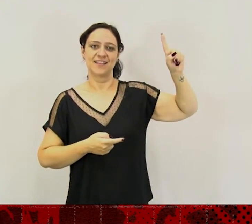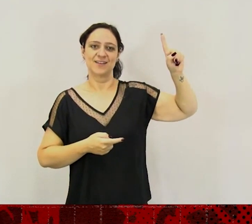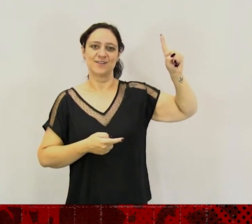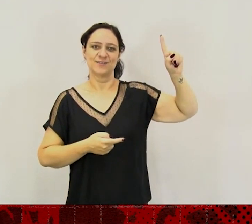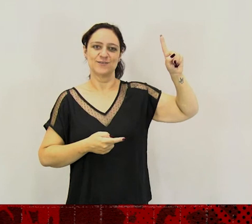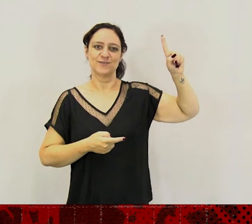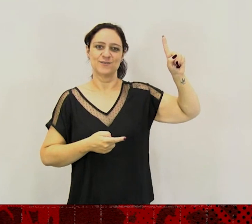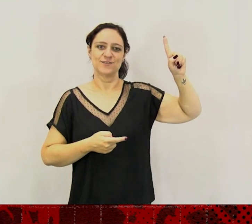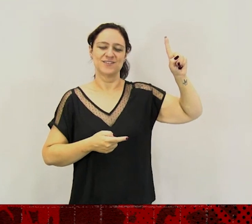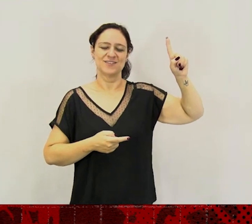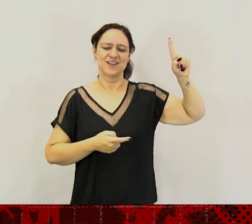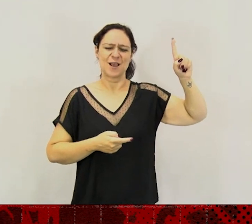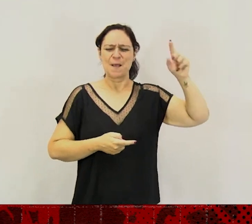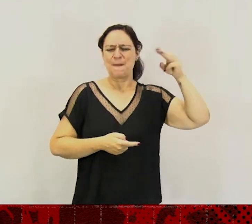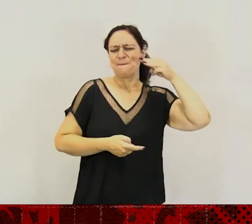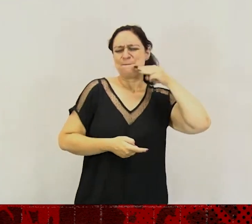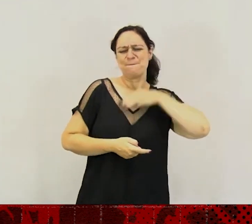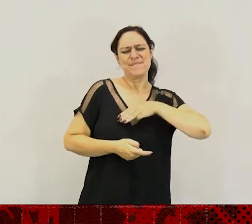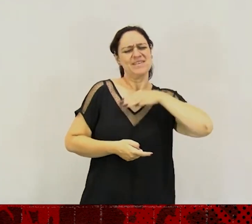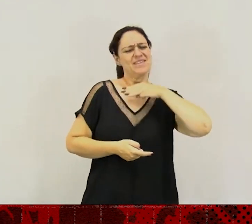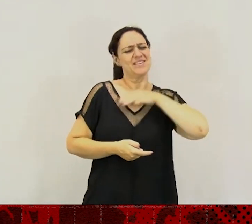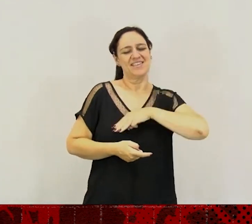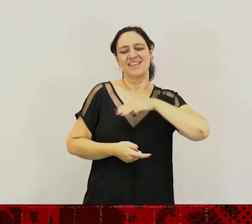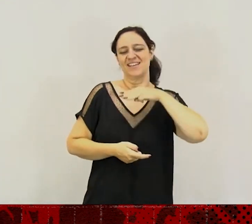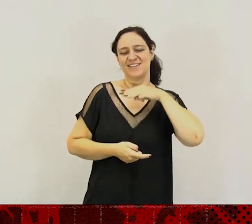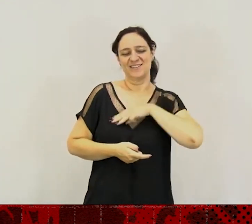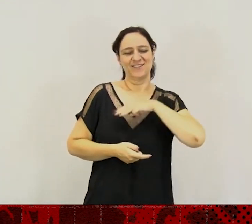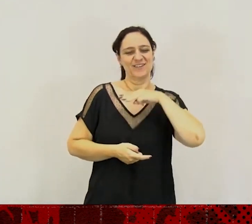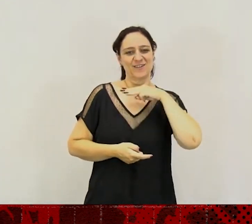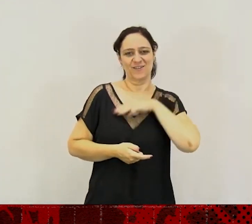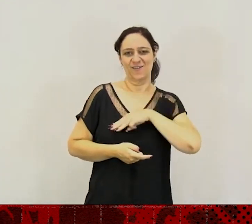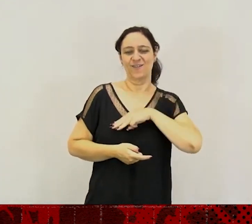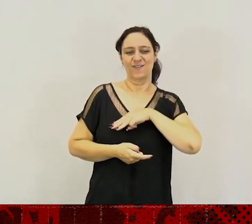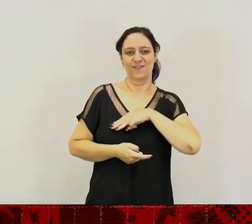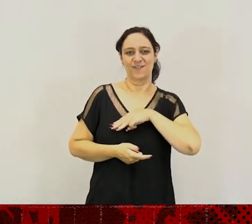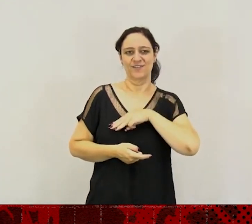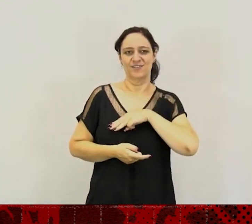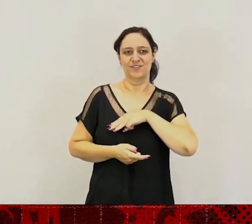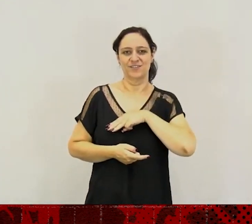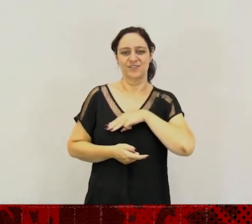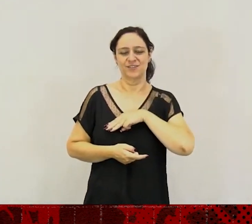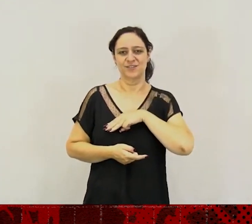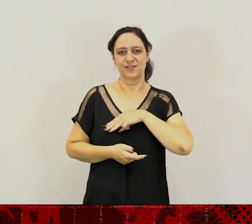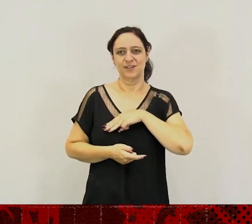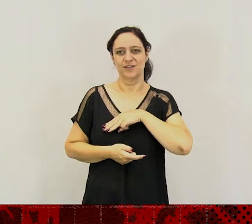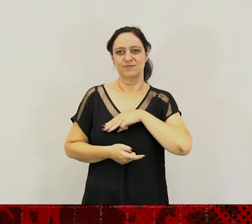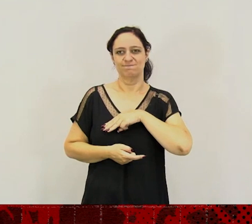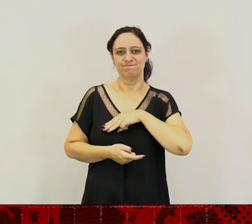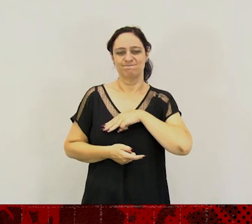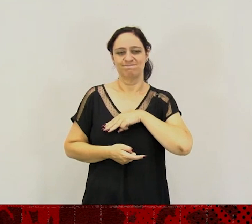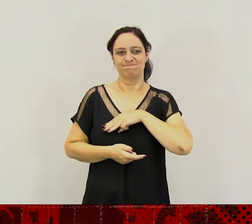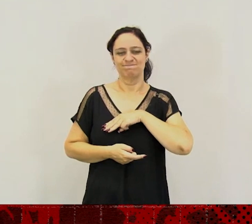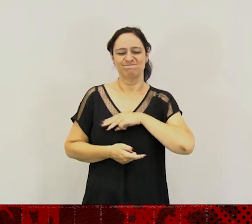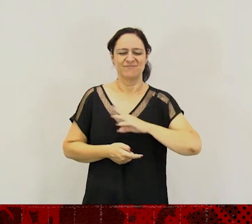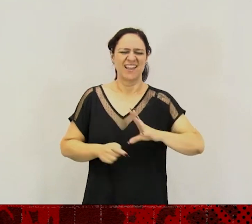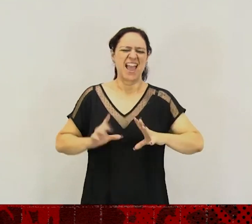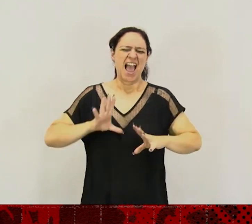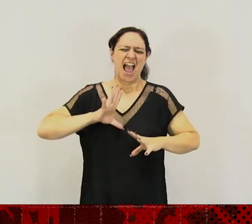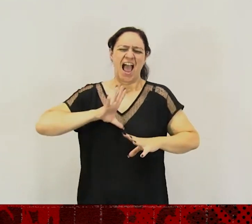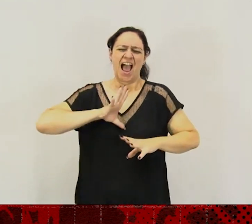sendo rico em misericórdia, por causa do quê? Do